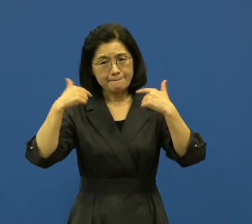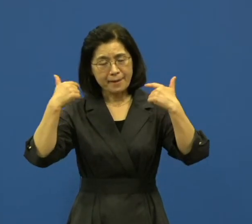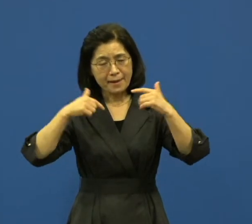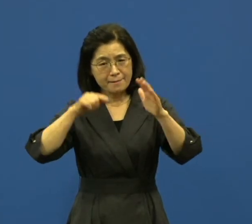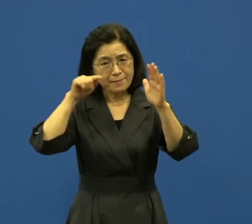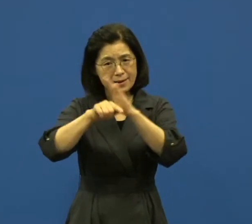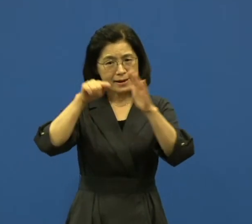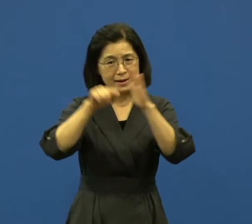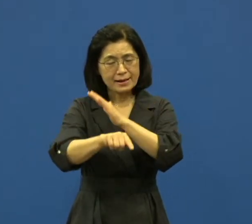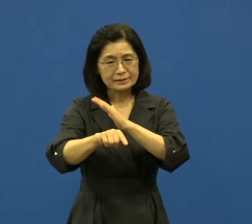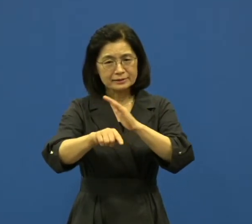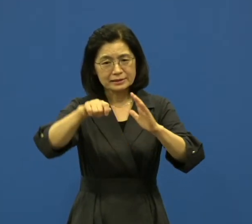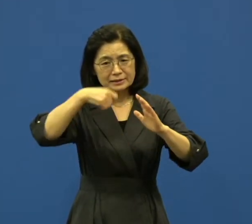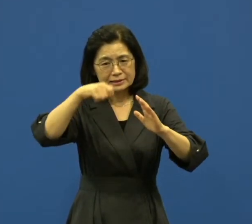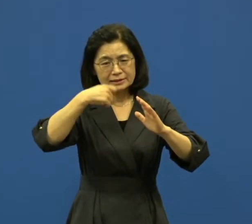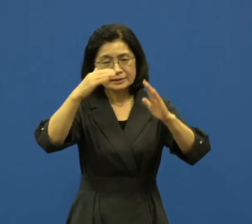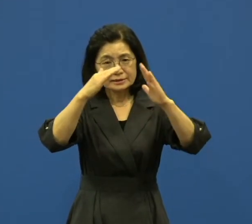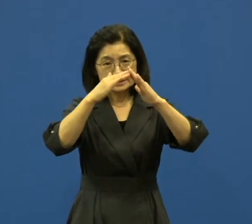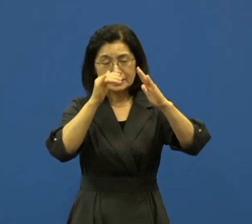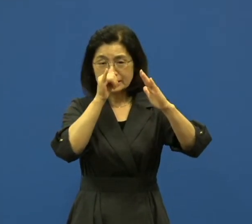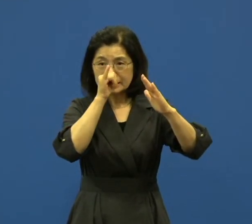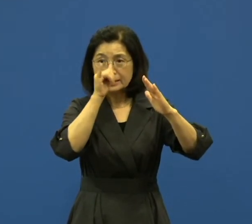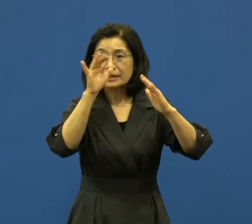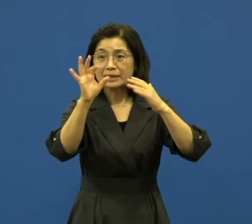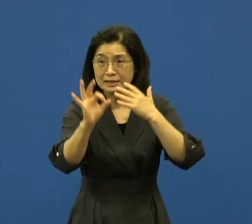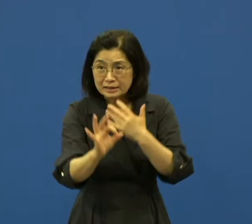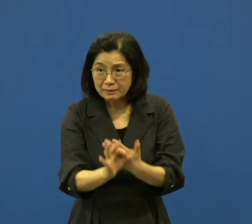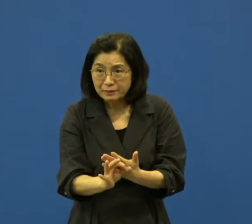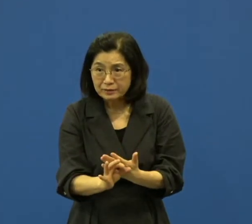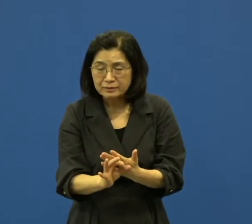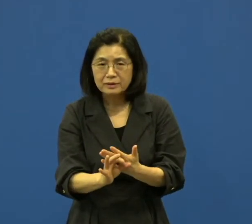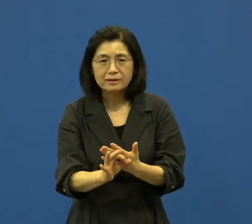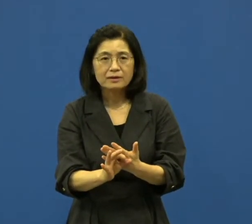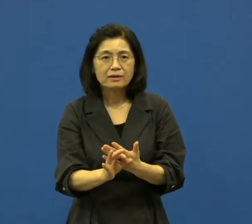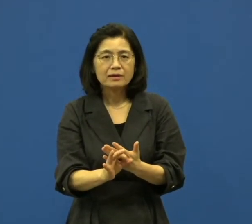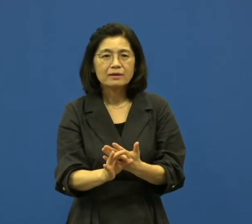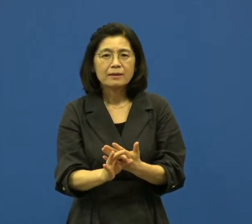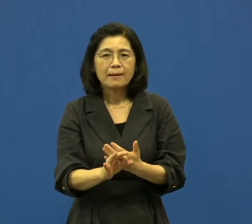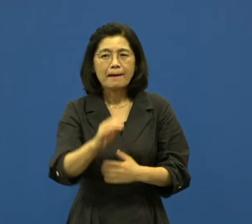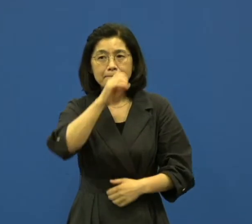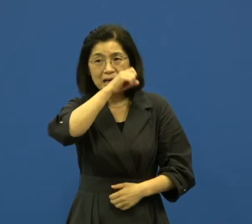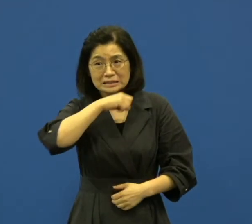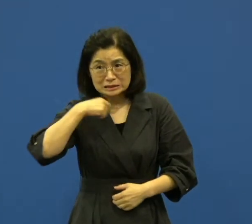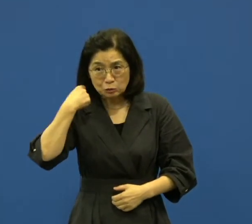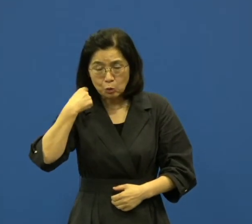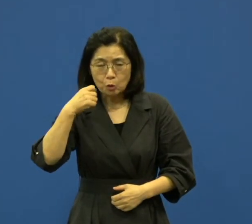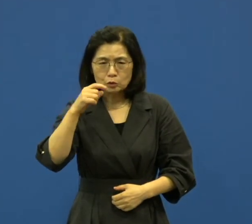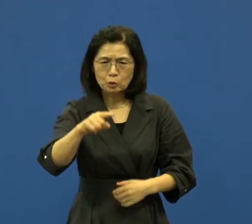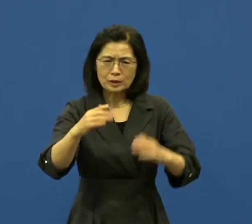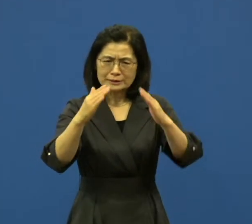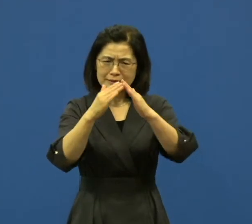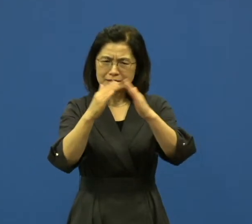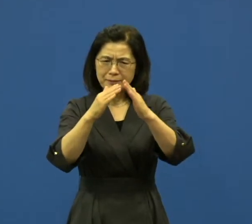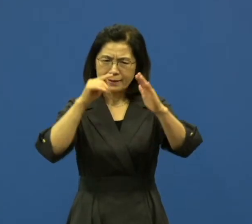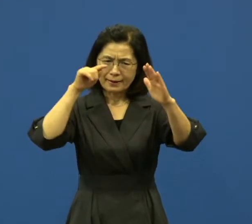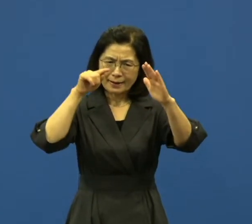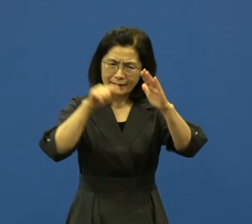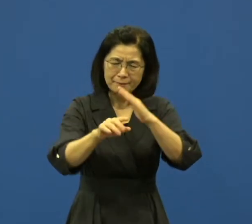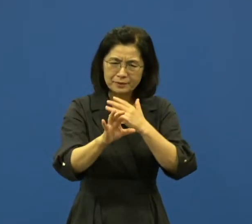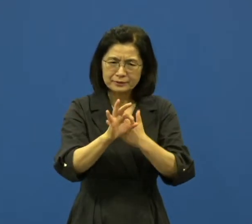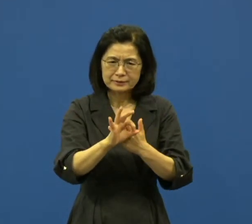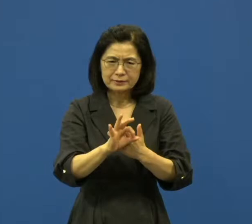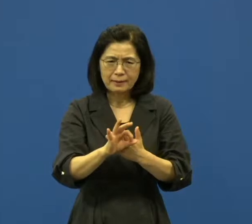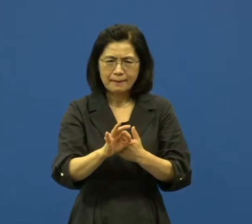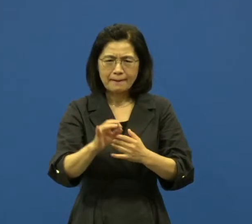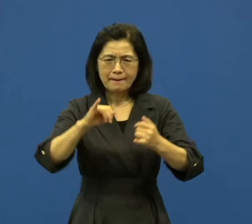가고 만들어진 게 아니죠. 계속 가는 그 이유는 신뢰가 있기 때문에 그 집에 가면 틀림없어 라는 이